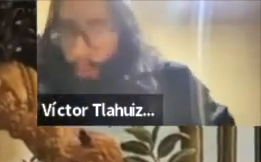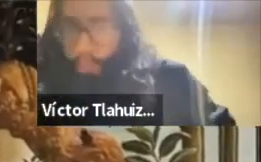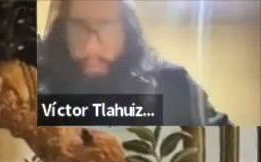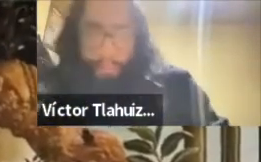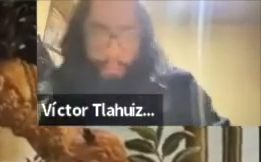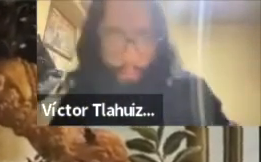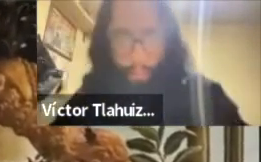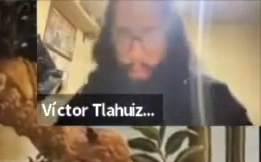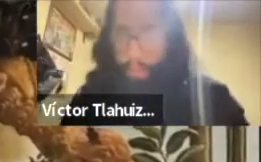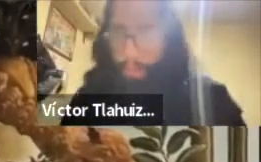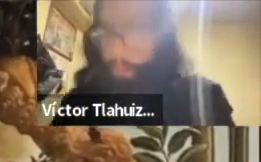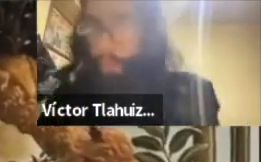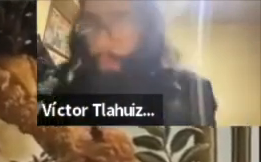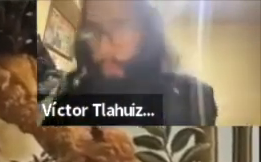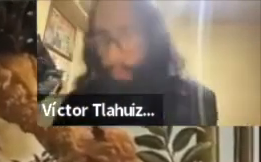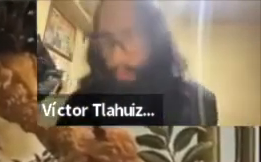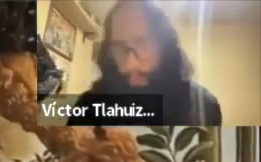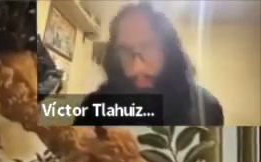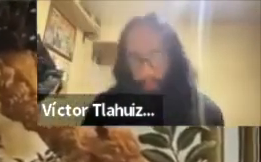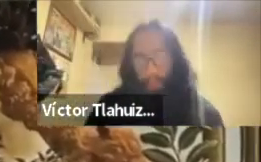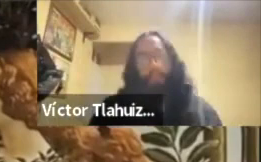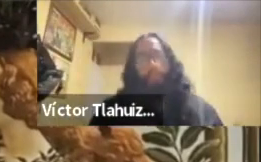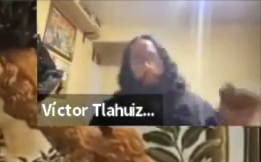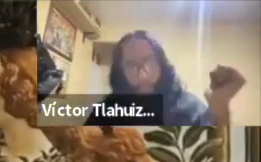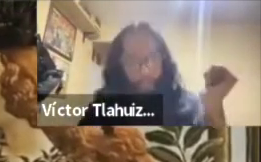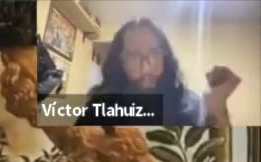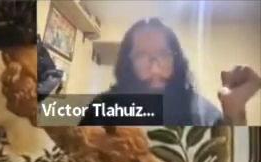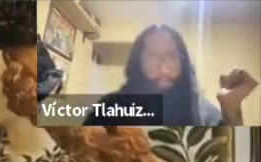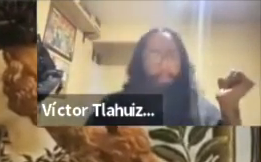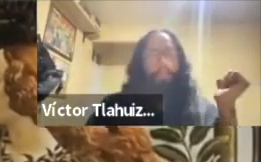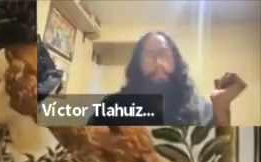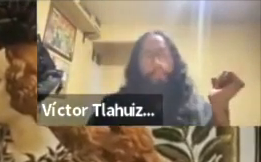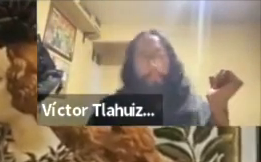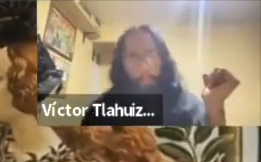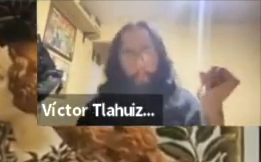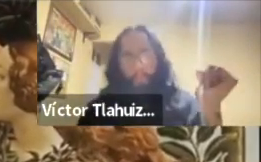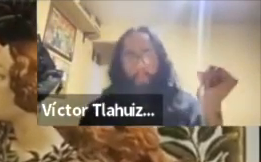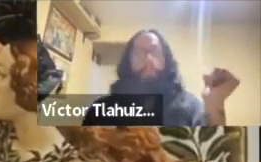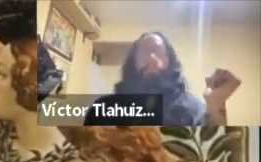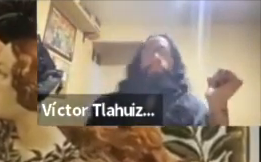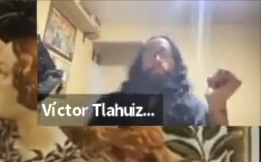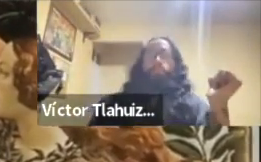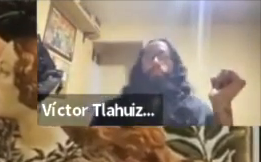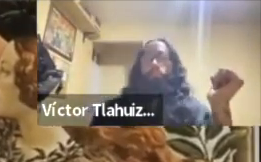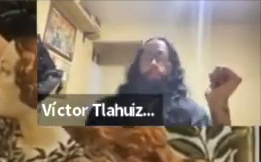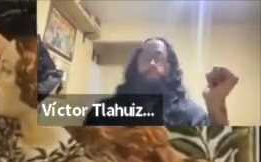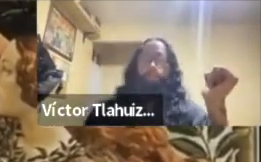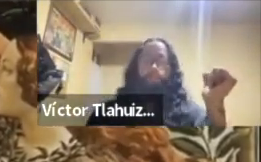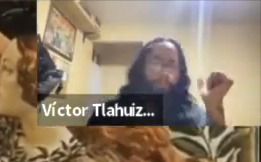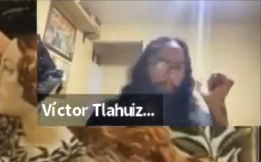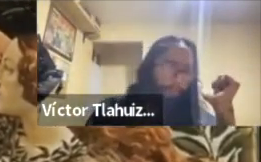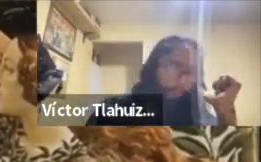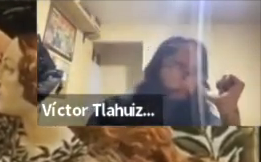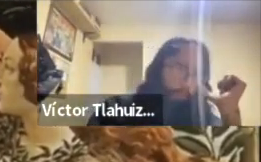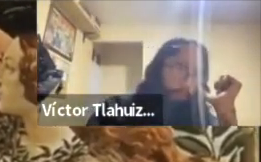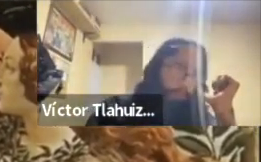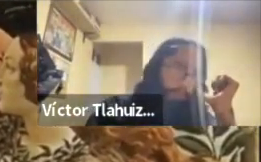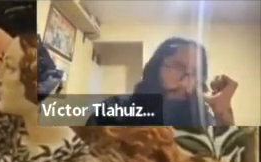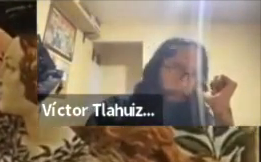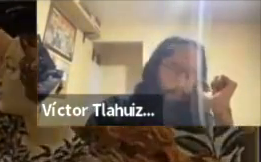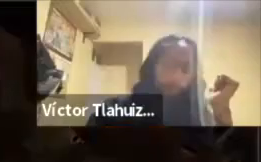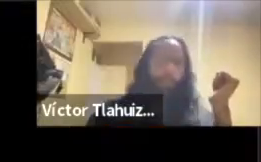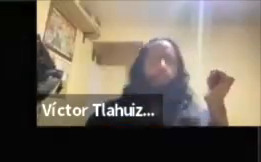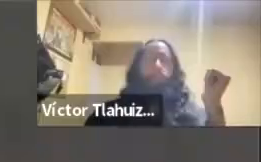que será reinterpretado en diferentes periodos históricos. Veamos cuál es el origen de este ideal corporal.